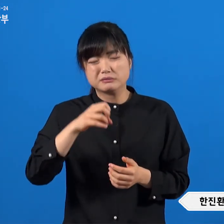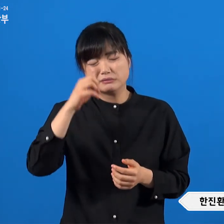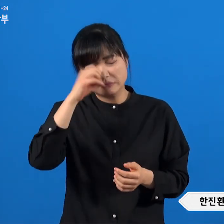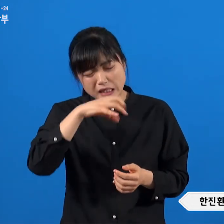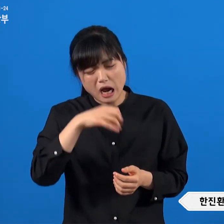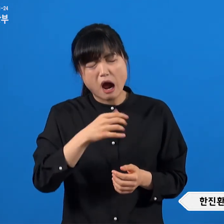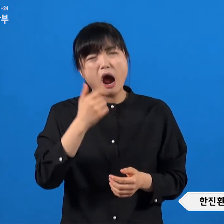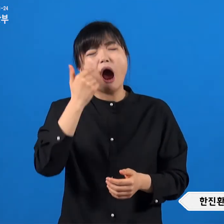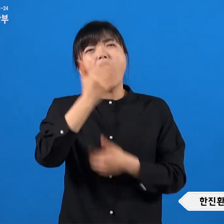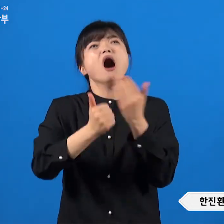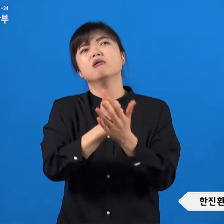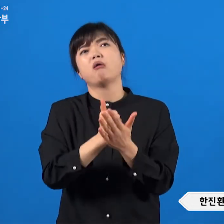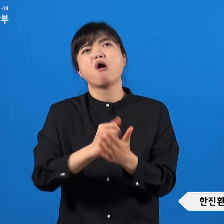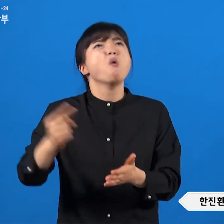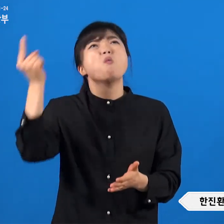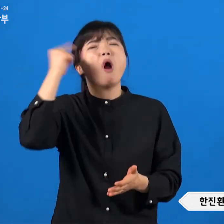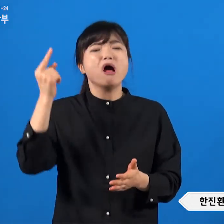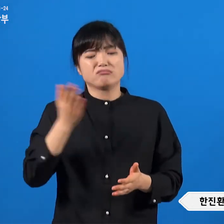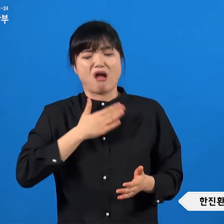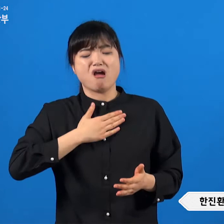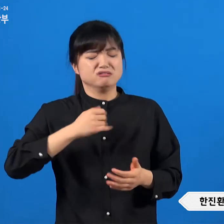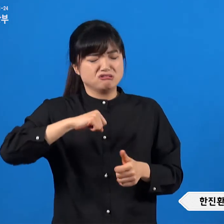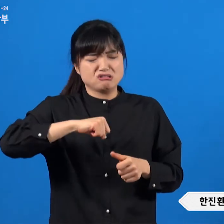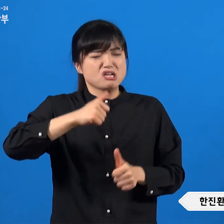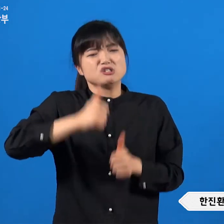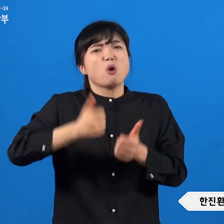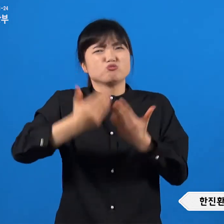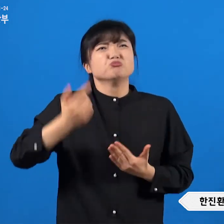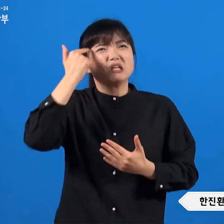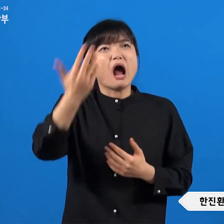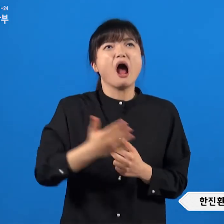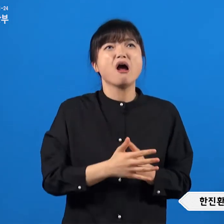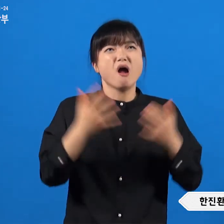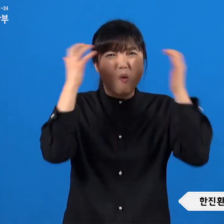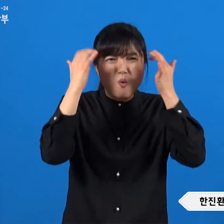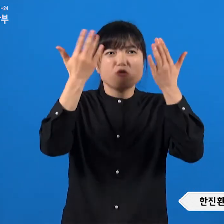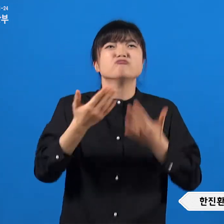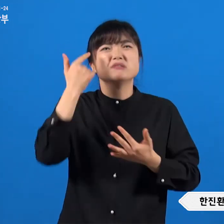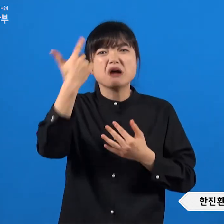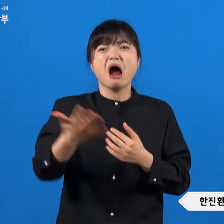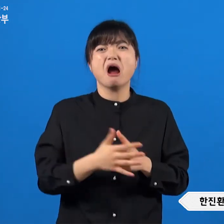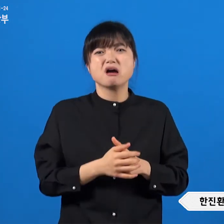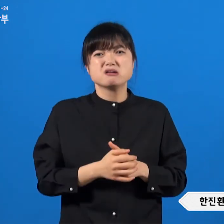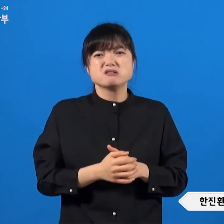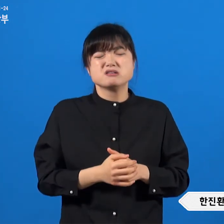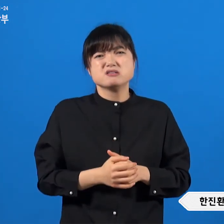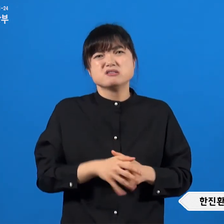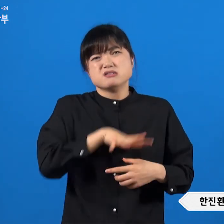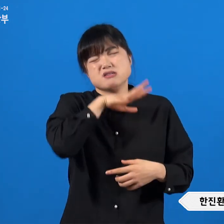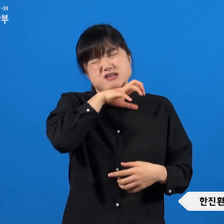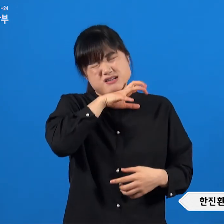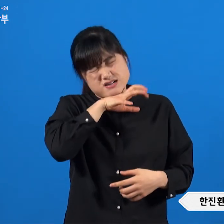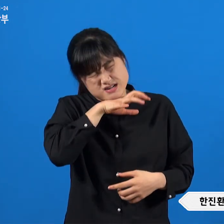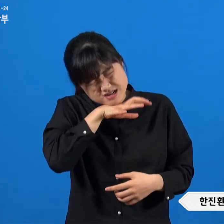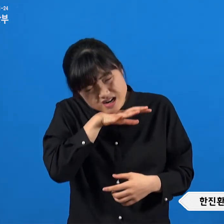하나님, 나에게 왜 이런 시련을 주십니까? 원망을 있는 대로 쏟아내었답니다.